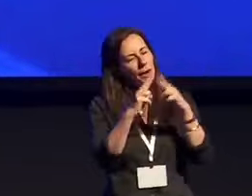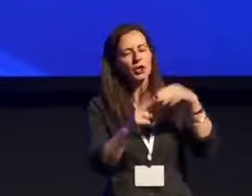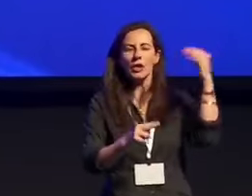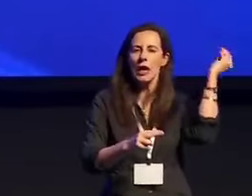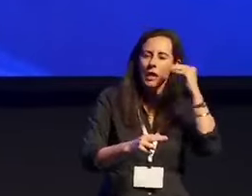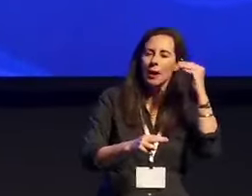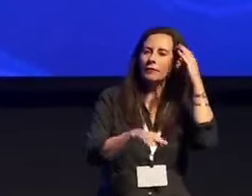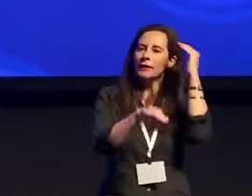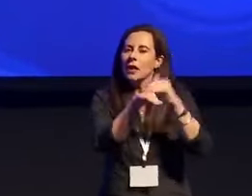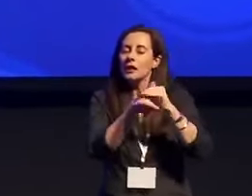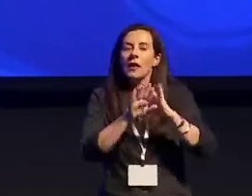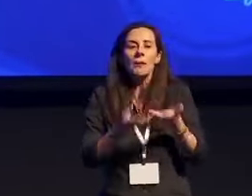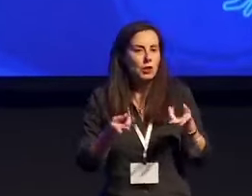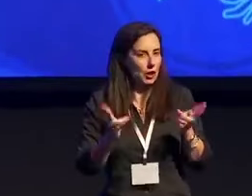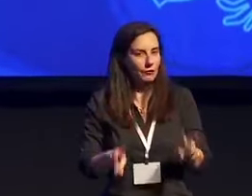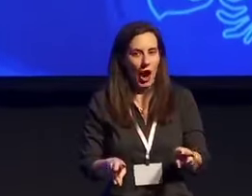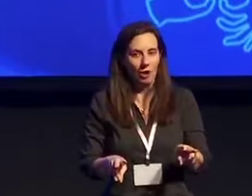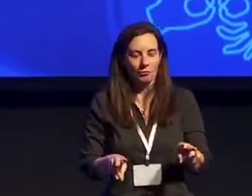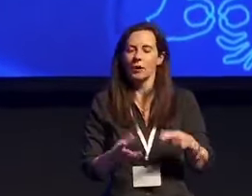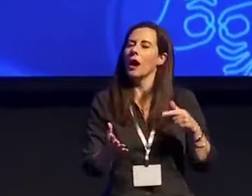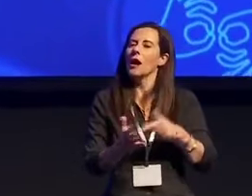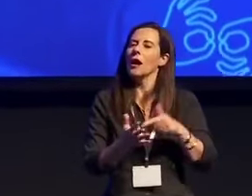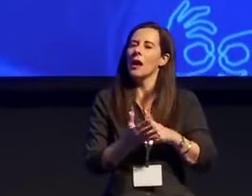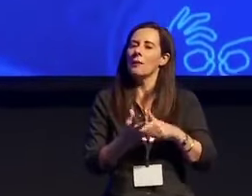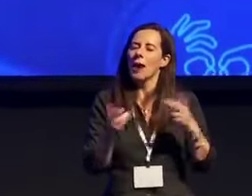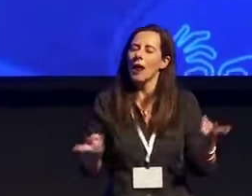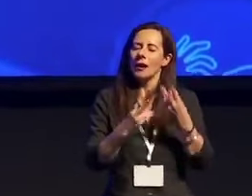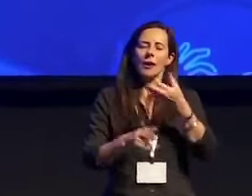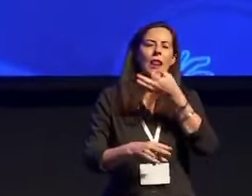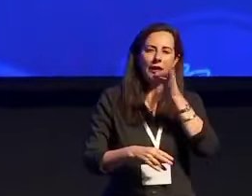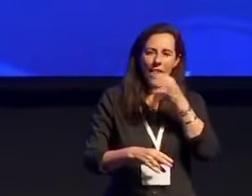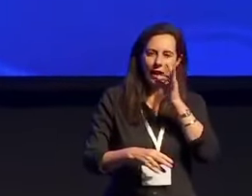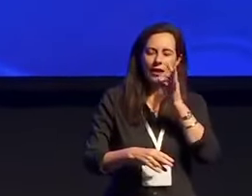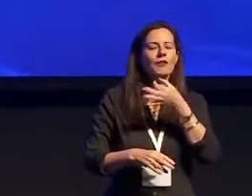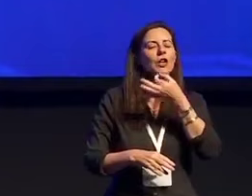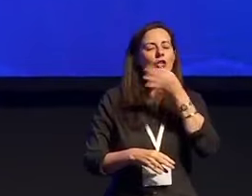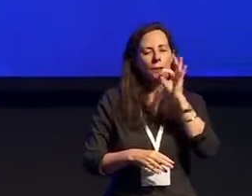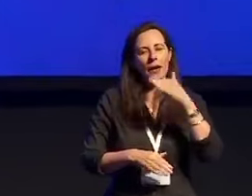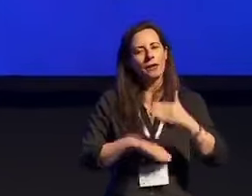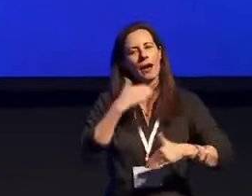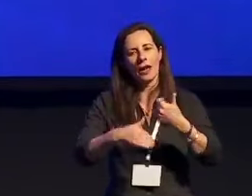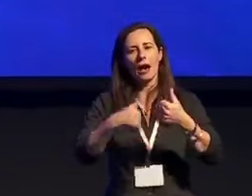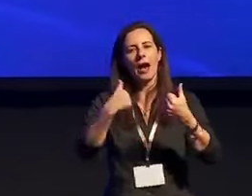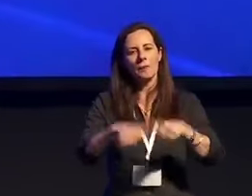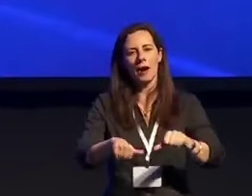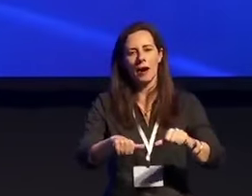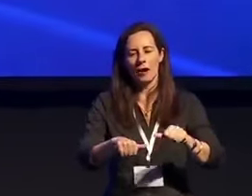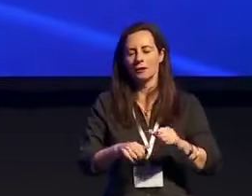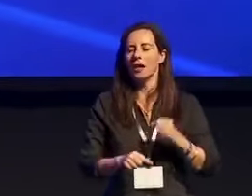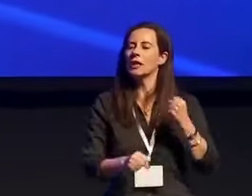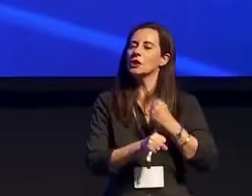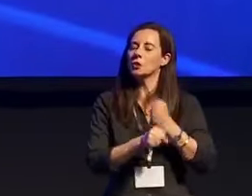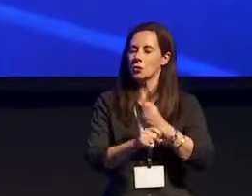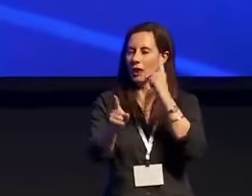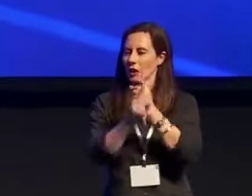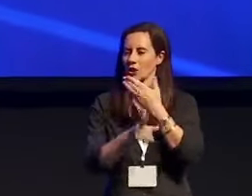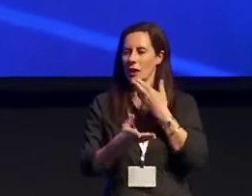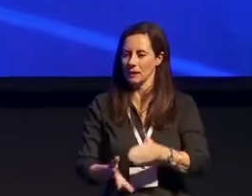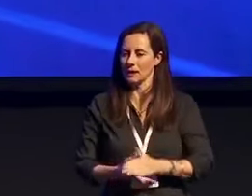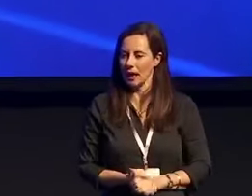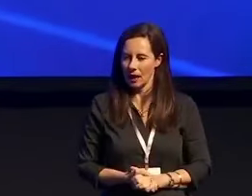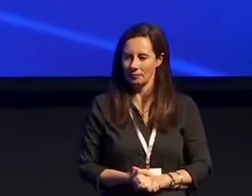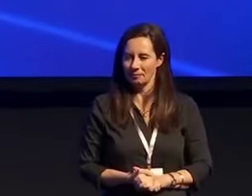וילמד ויתעדכן ככל שניתן על מנת להקל, לייעל ולשפר את תהליכי ההטמעה והיישום של ההנגשה